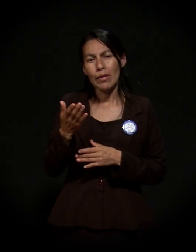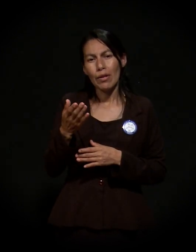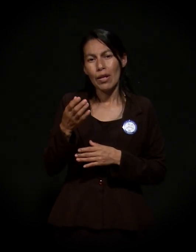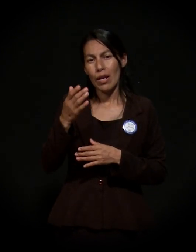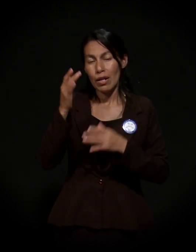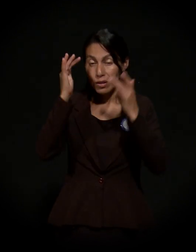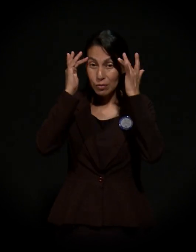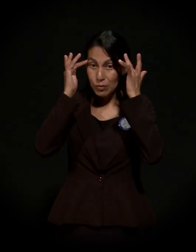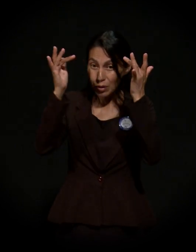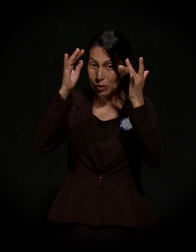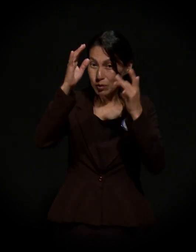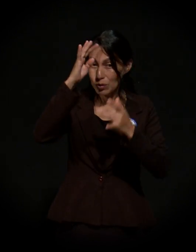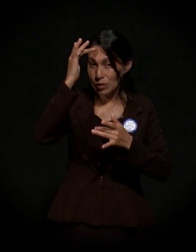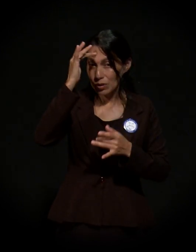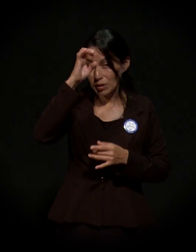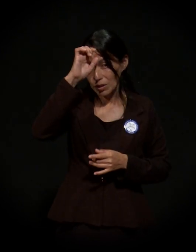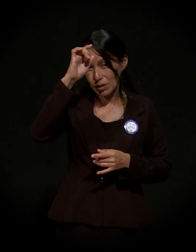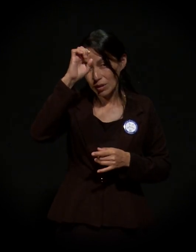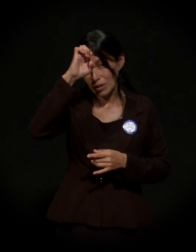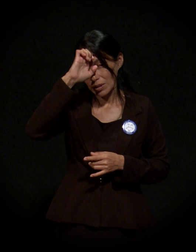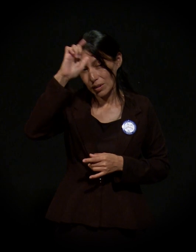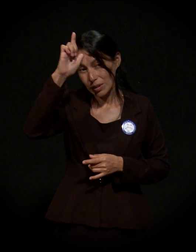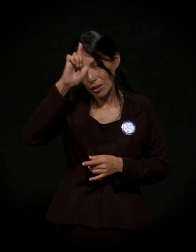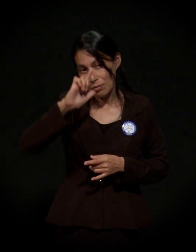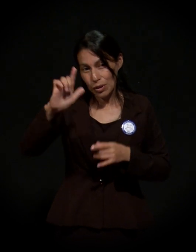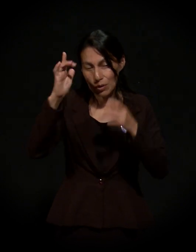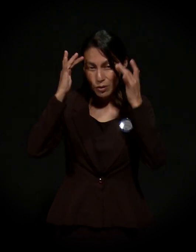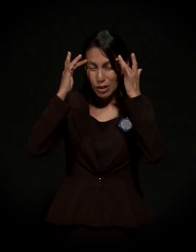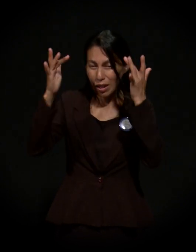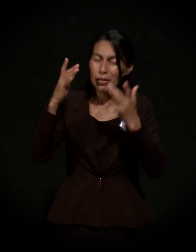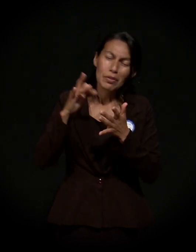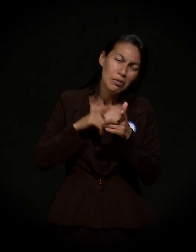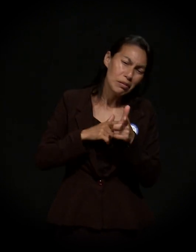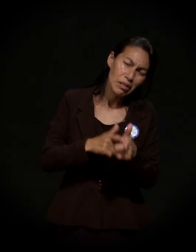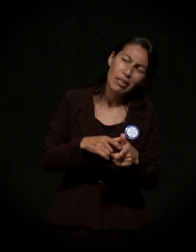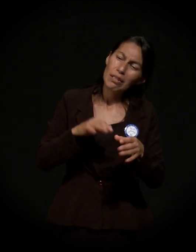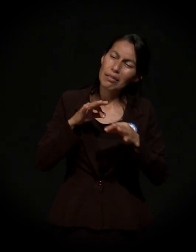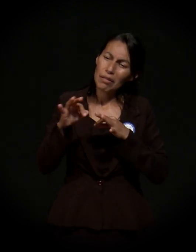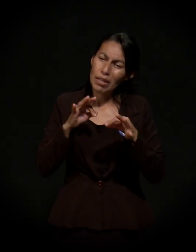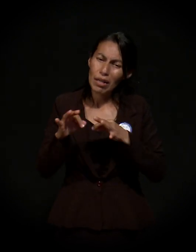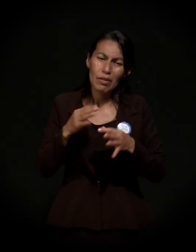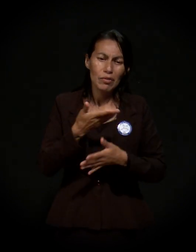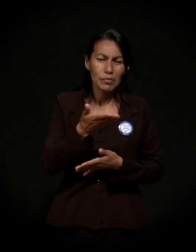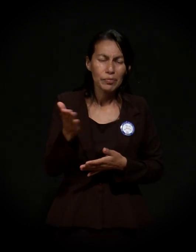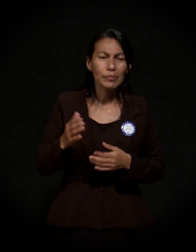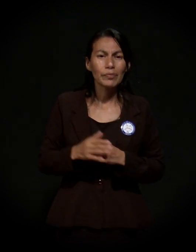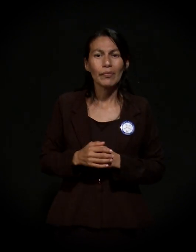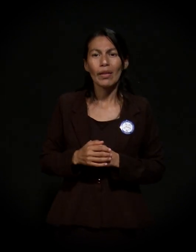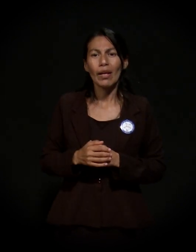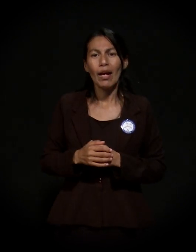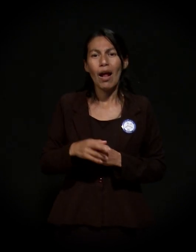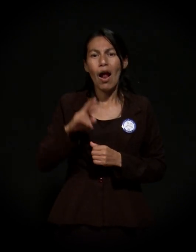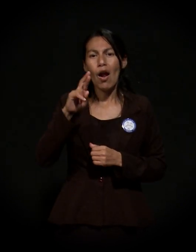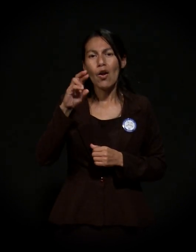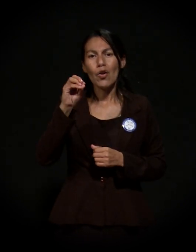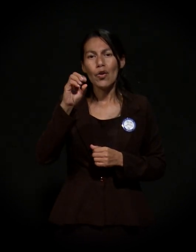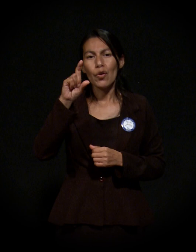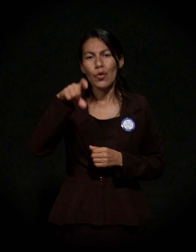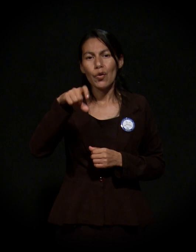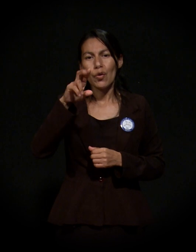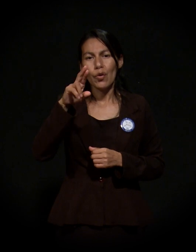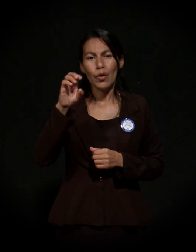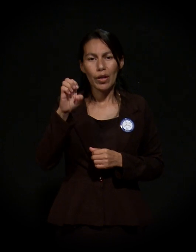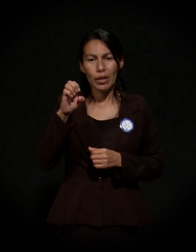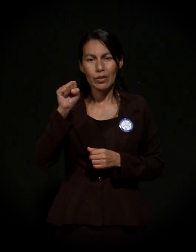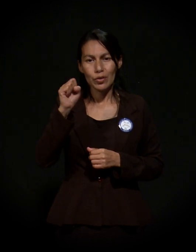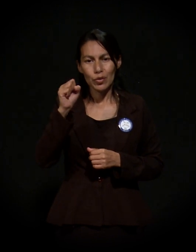Santo continúe trabajando y recupere la salud. Eso dice Roque Sosa.